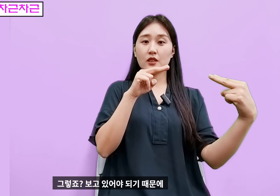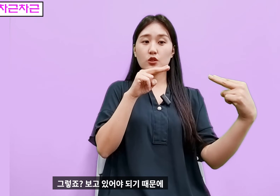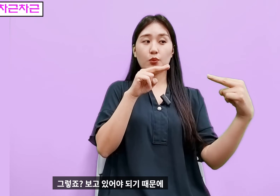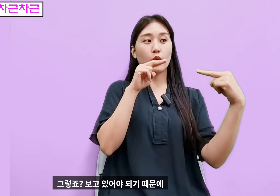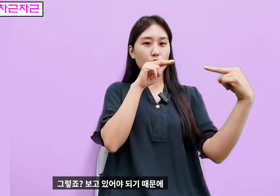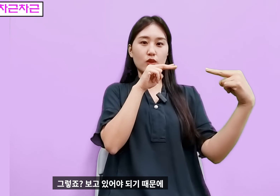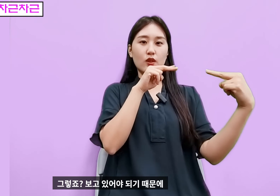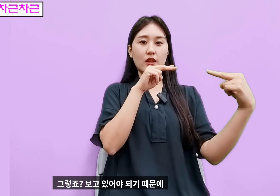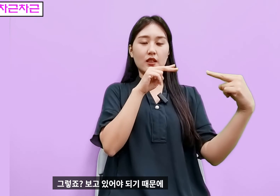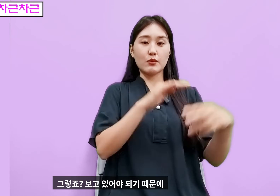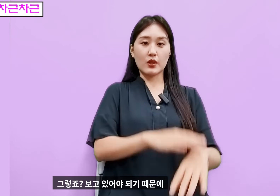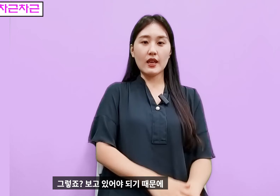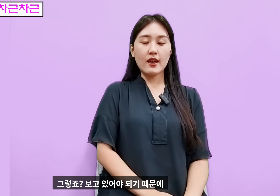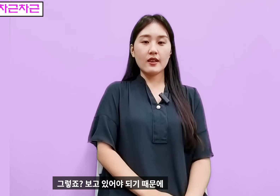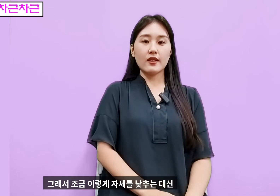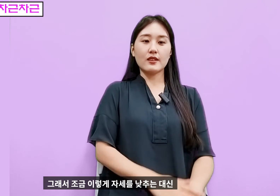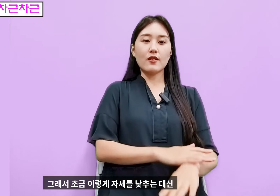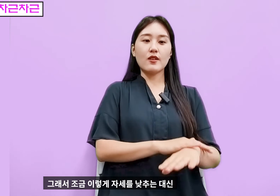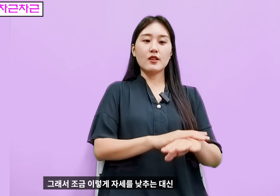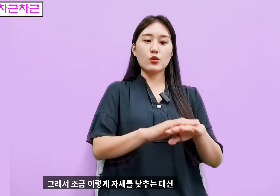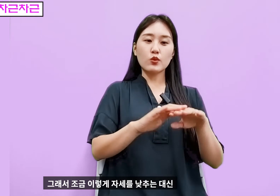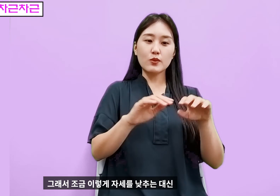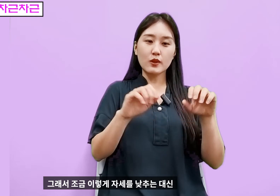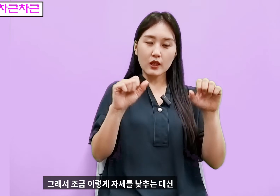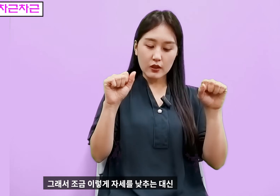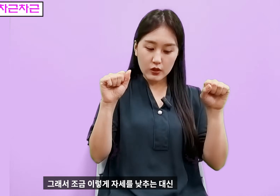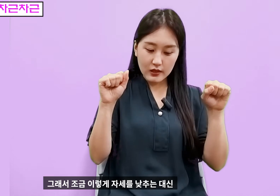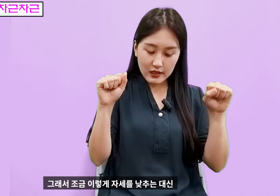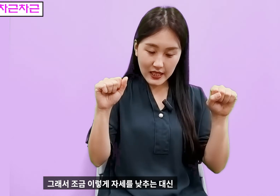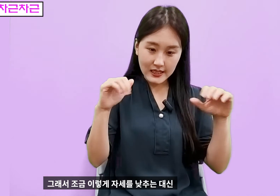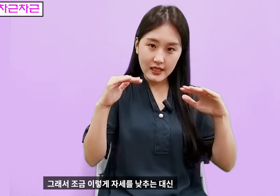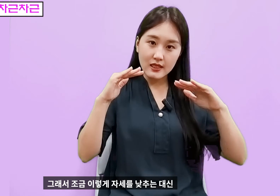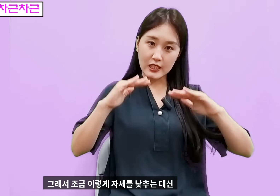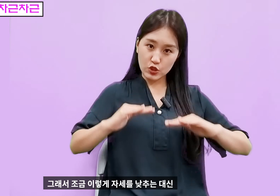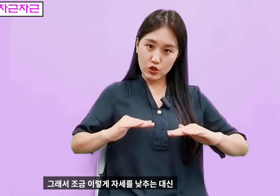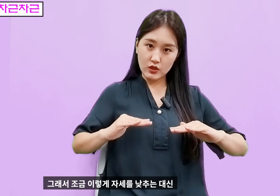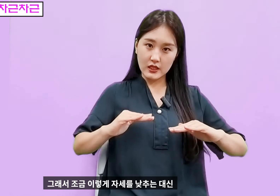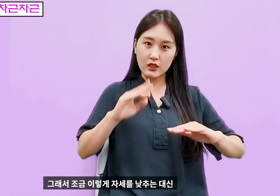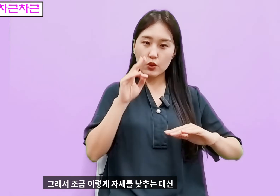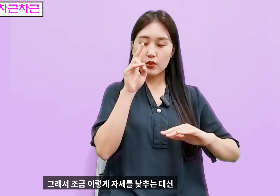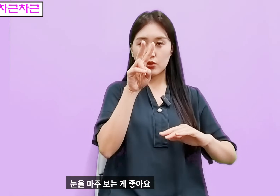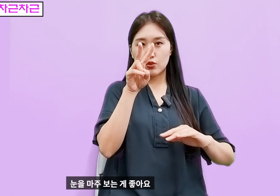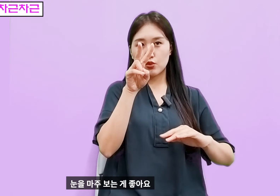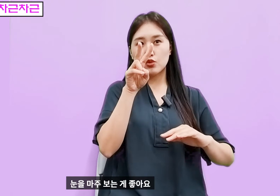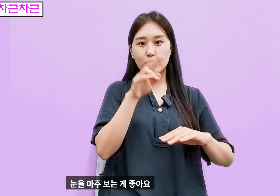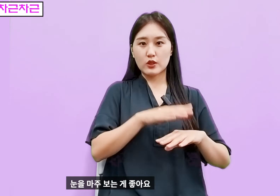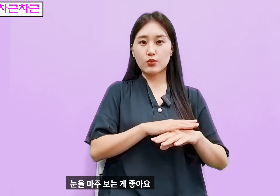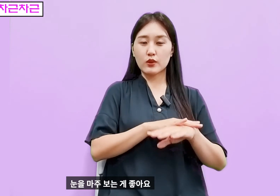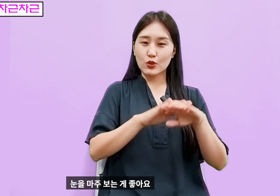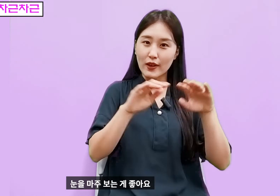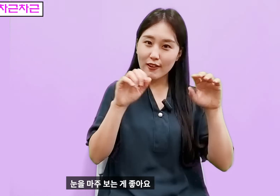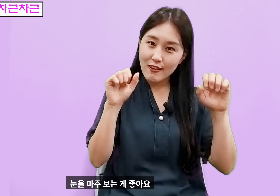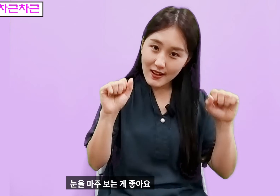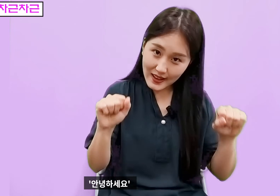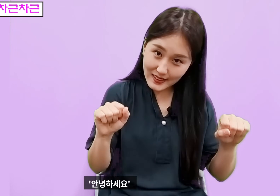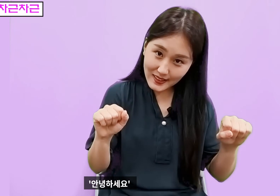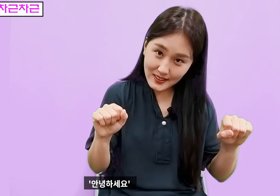그렇죠? 보고 있어야 되기 때문에. 그래서 조금 이렇게 자세를 낮추는 대신 좀 눈을 마주 보는 게 좋아요.